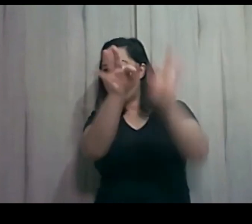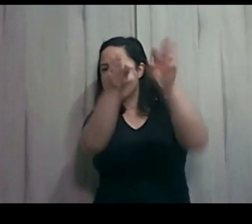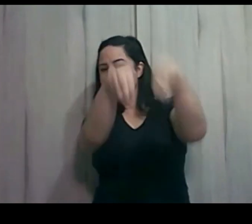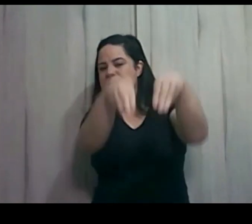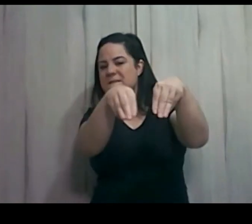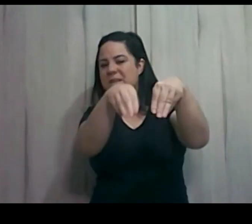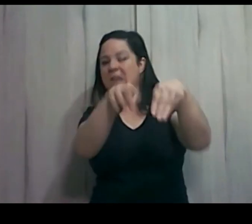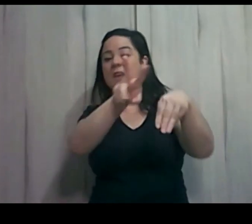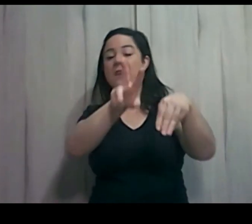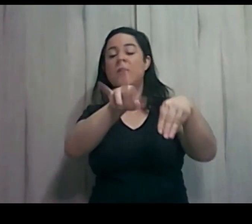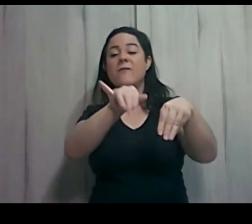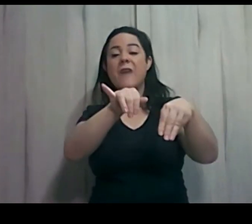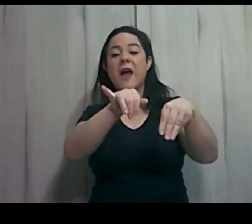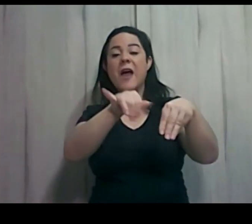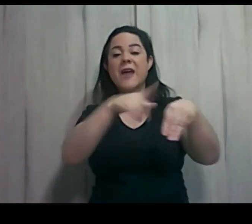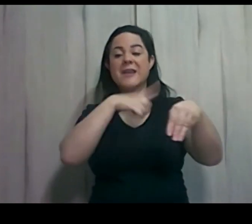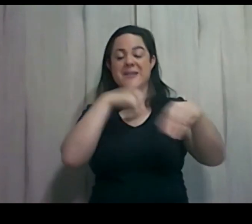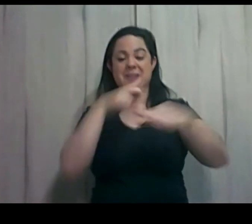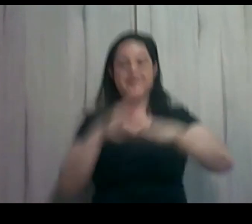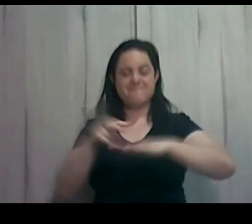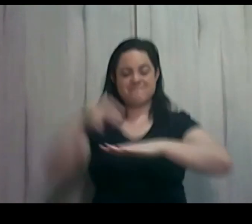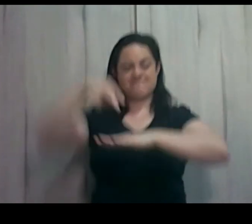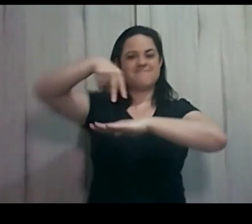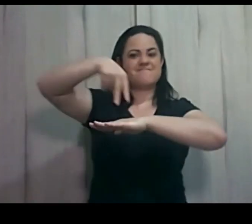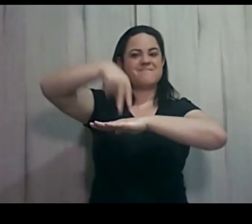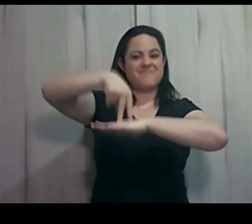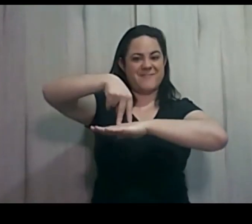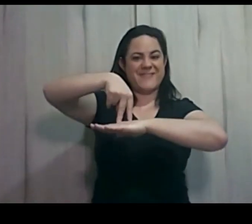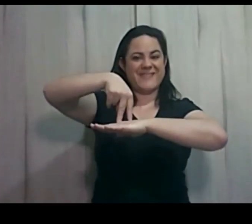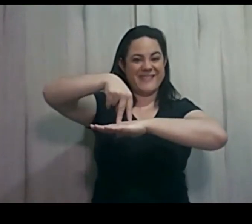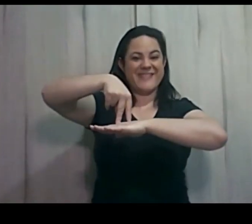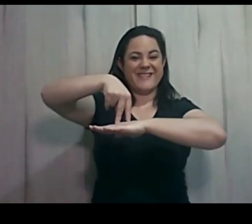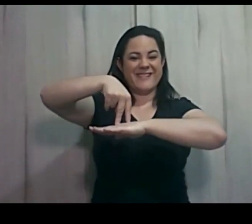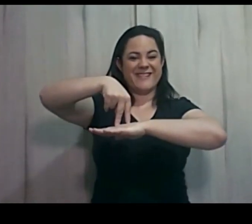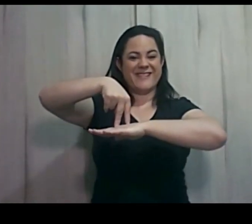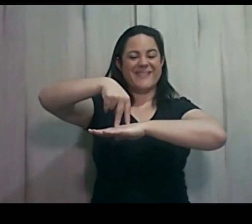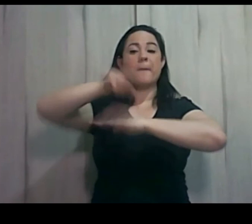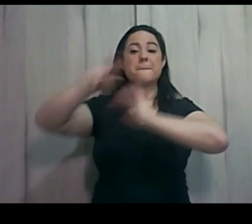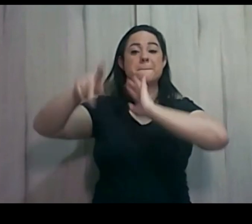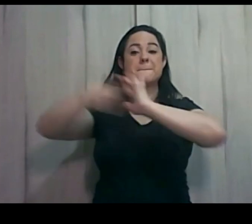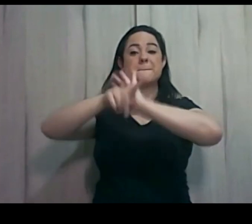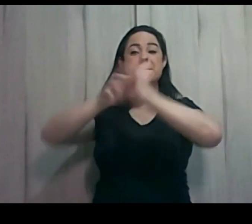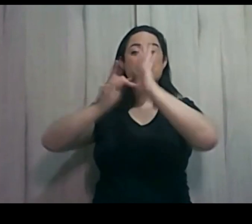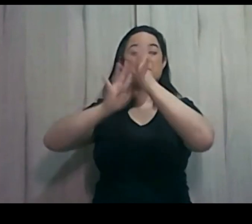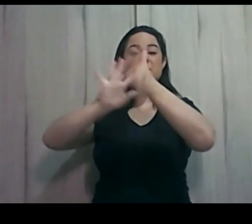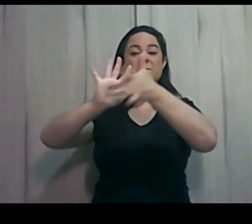pódio, né, subir no lugar de premiação, o próprio Jesus